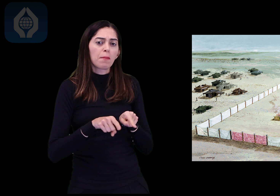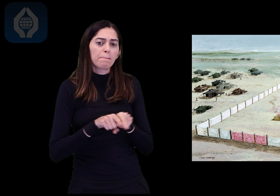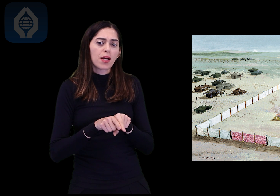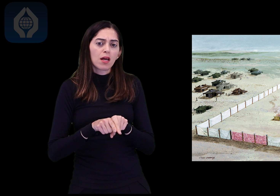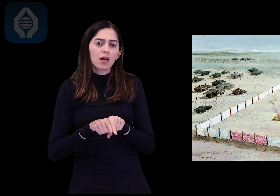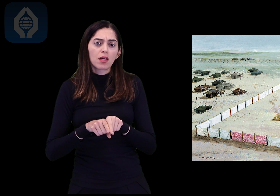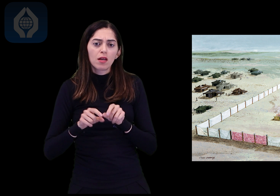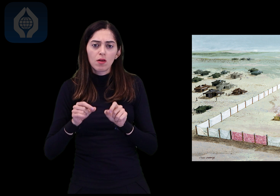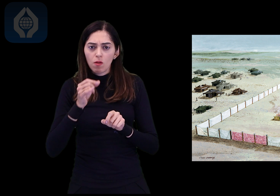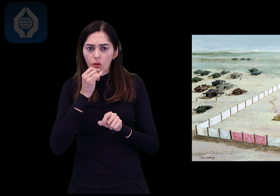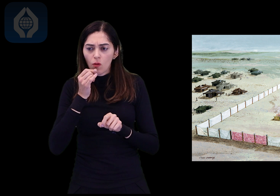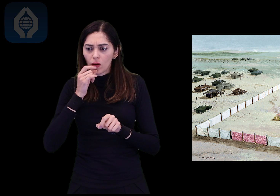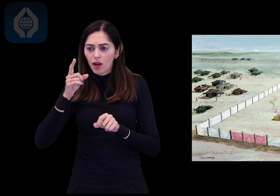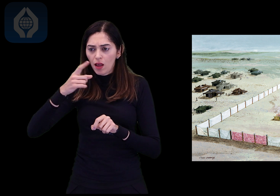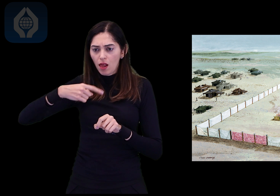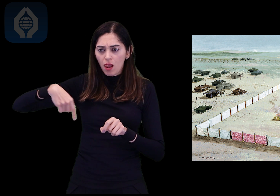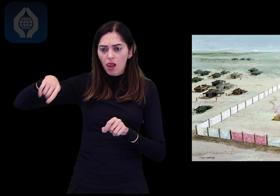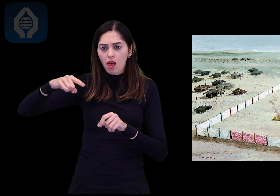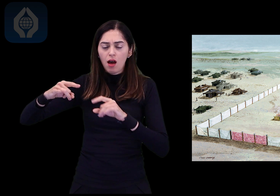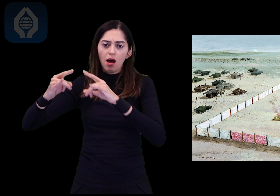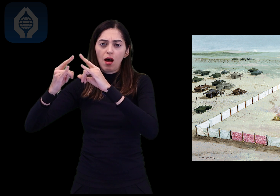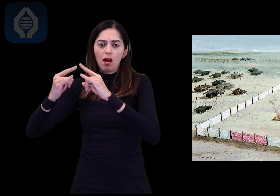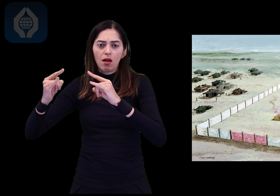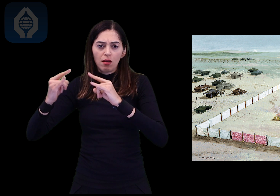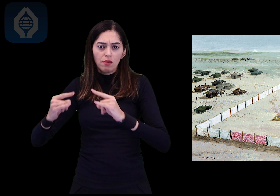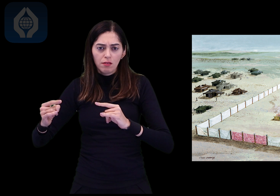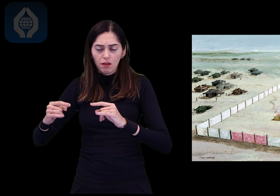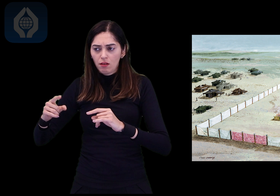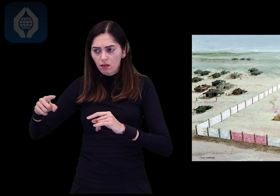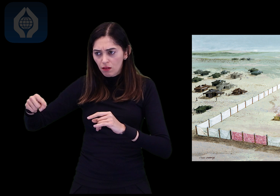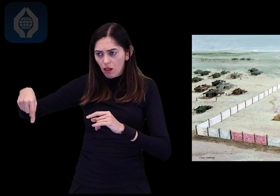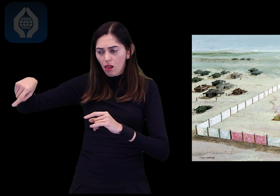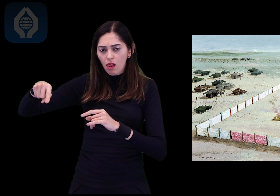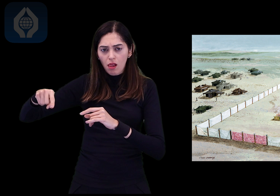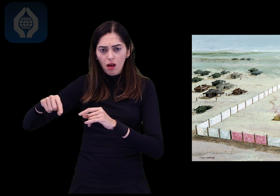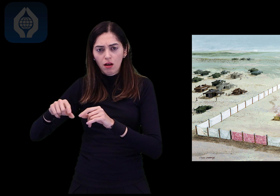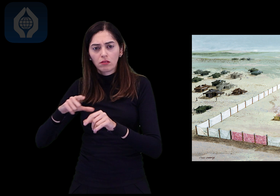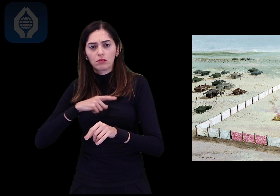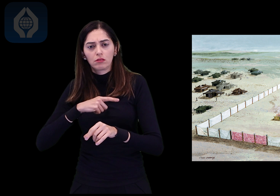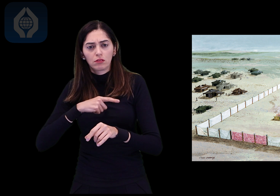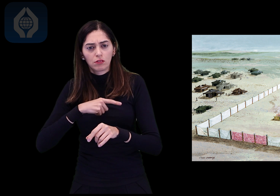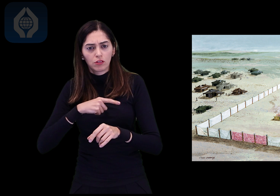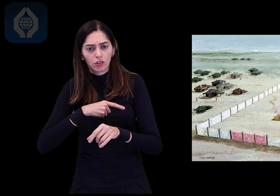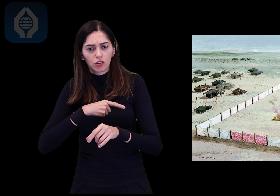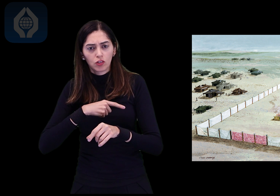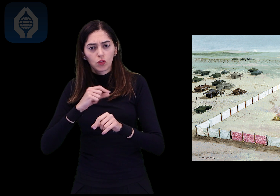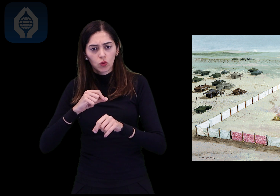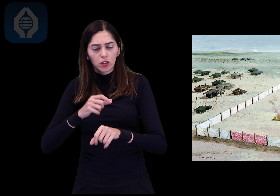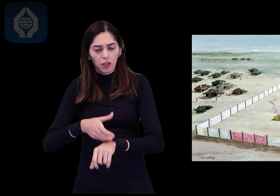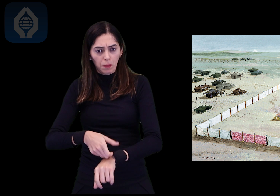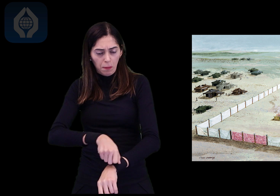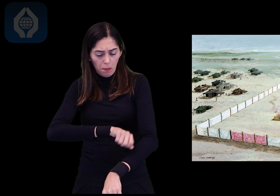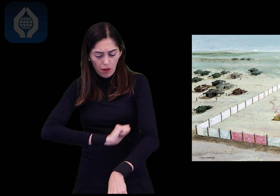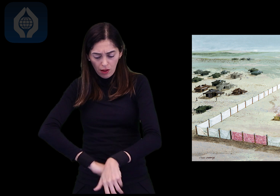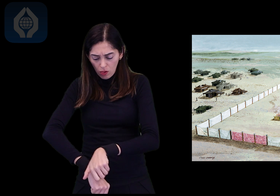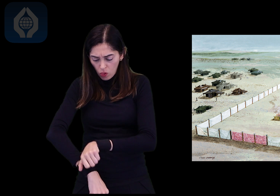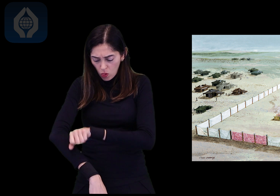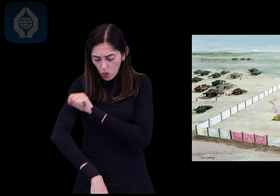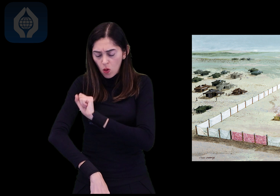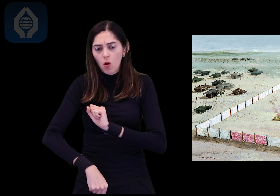da tenda de 2 cômodos. O tabernáculo de 2 cômodos era coberto por pelos de animais, tingidas e por